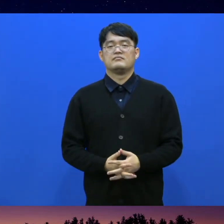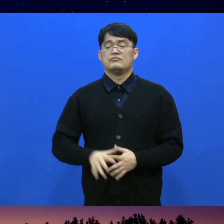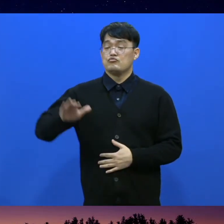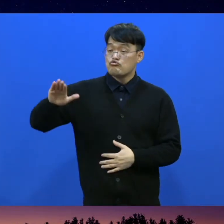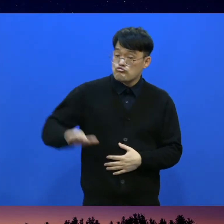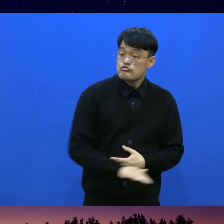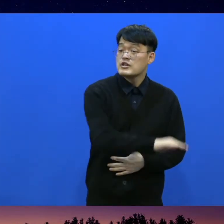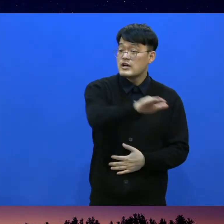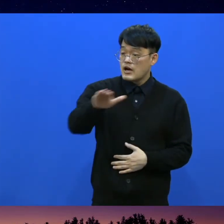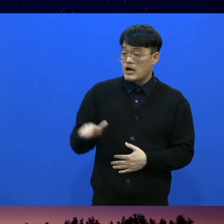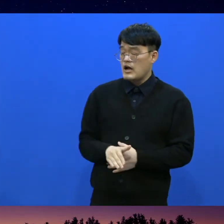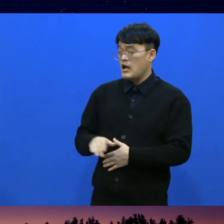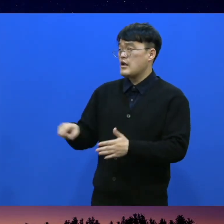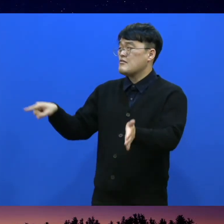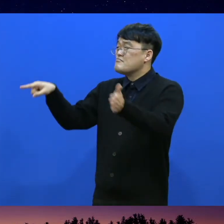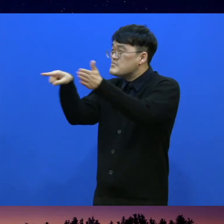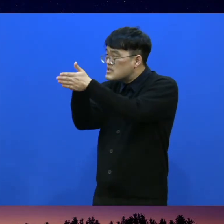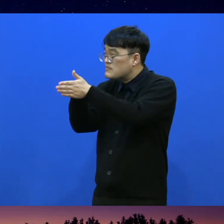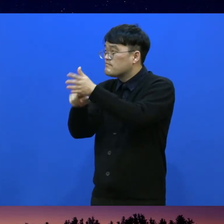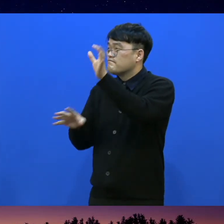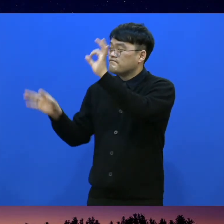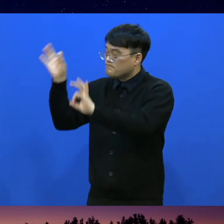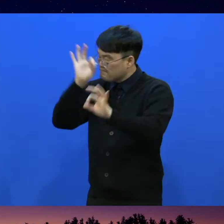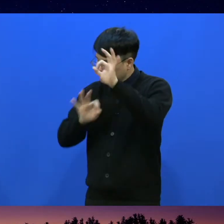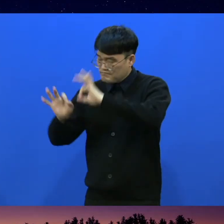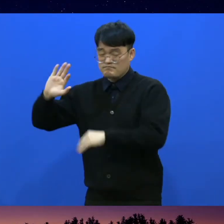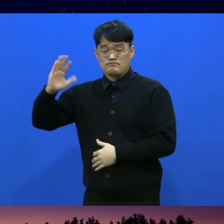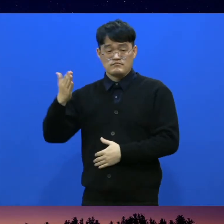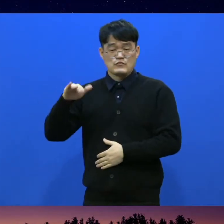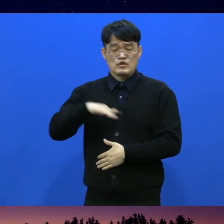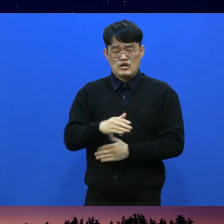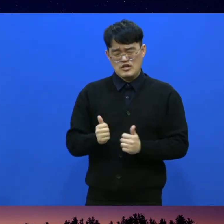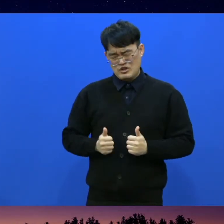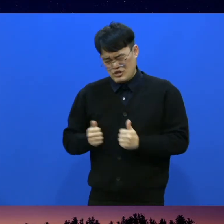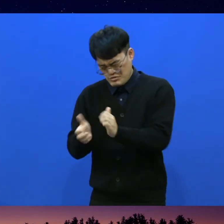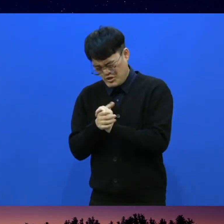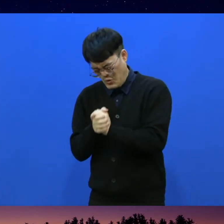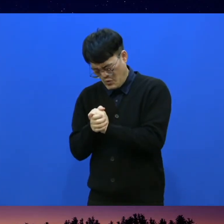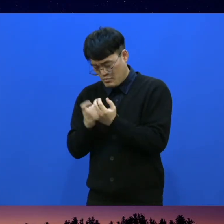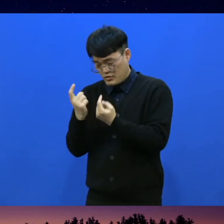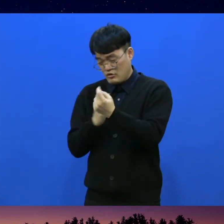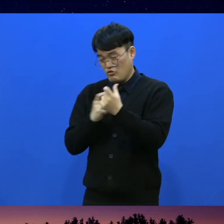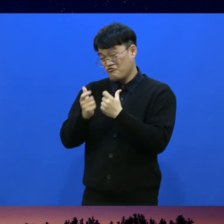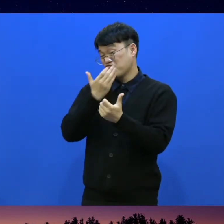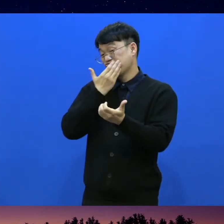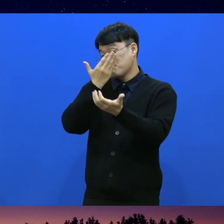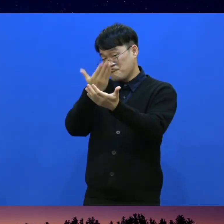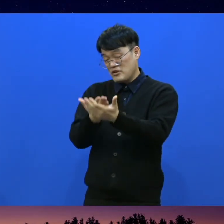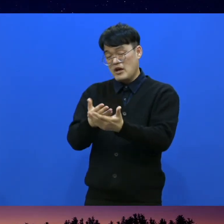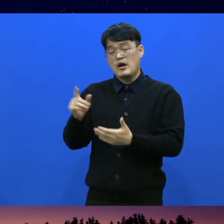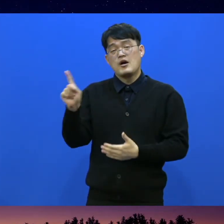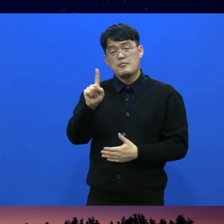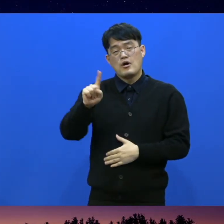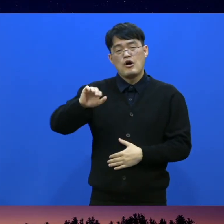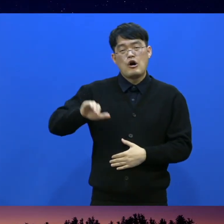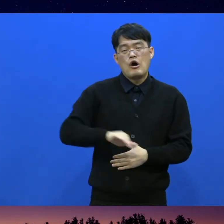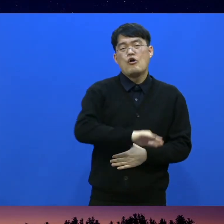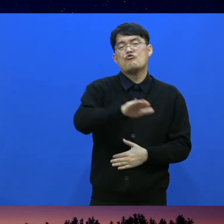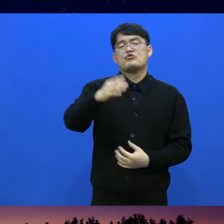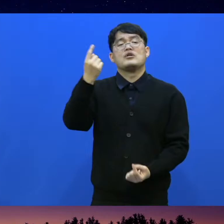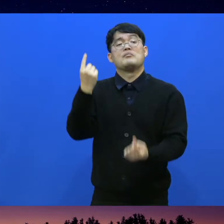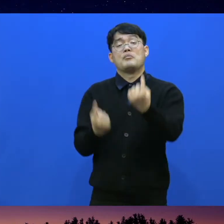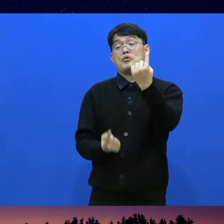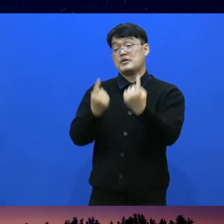우리가 신뢰하고 구할 수밖에 없는 이유입니다. 우리가 얼마나 열심히 기도하는가 보다 더 중요한 것은 우리보다 더 열심히